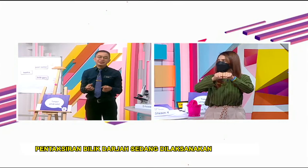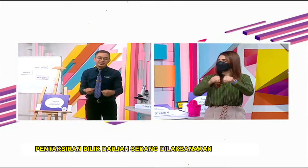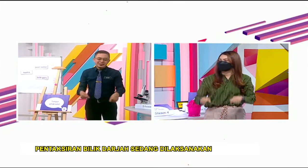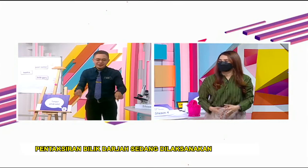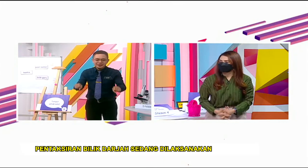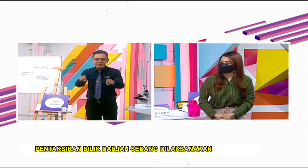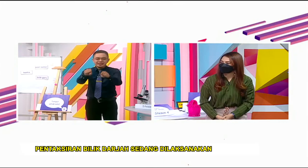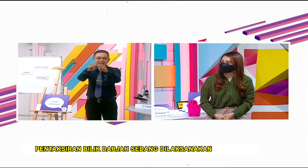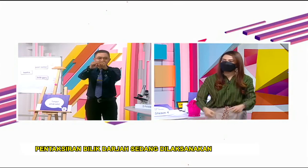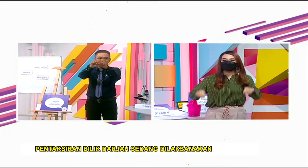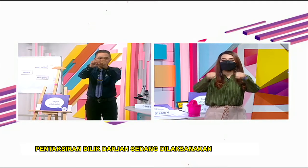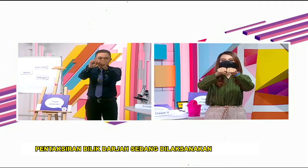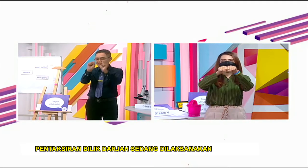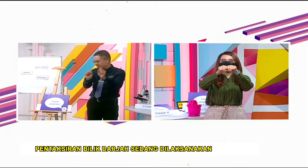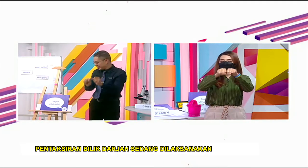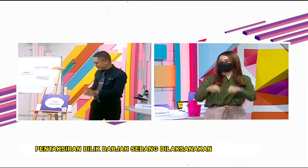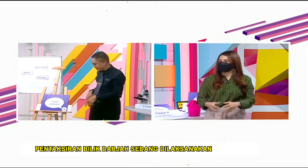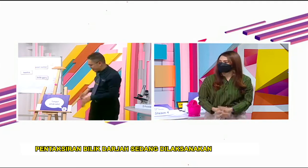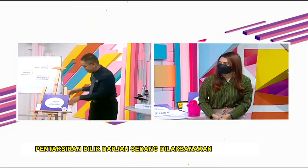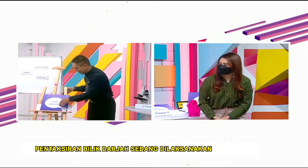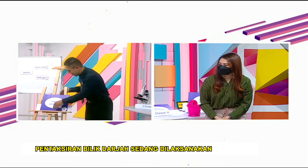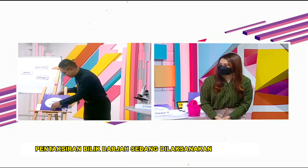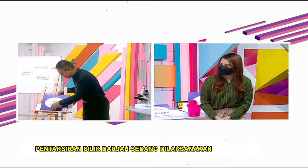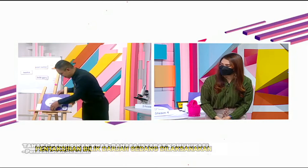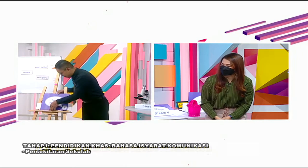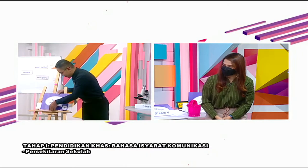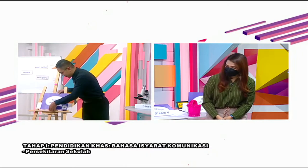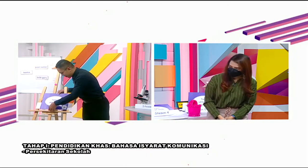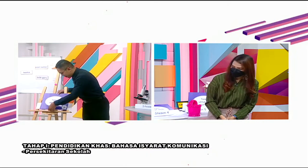betul. Surau. Surau. Okey, kita tengok